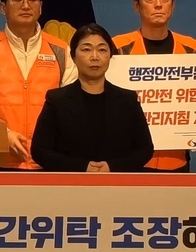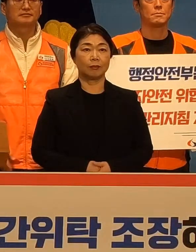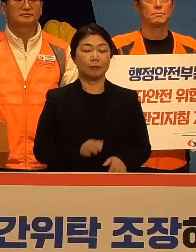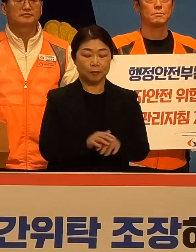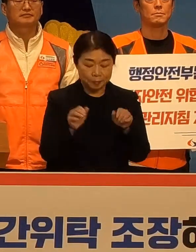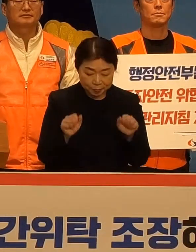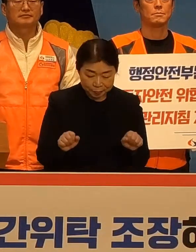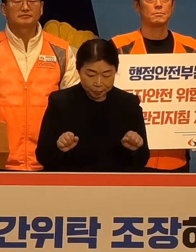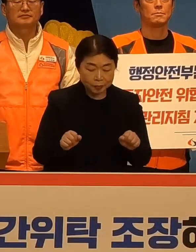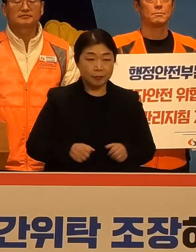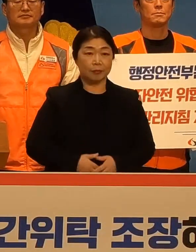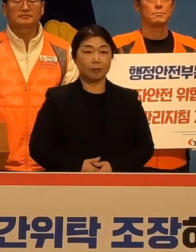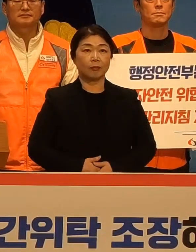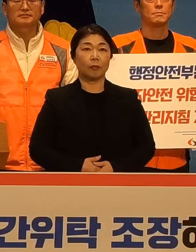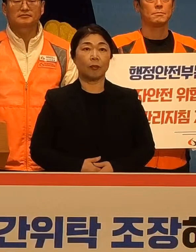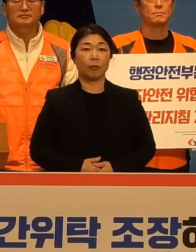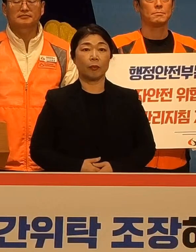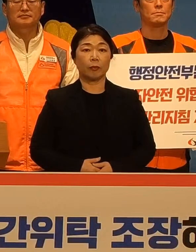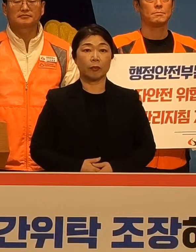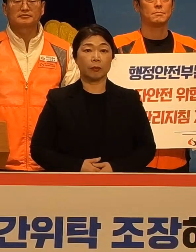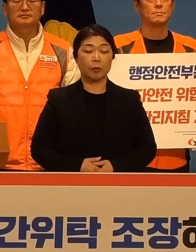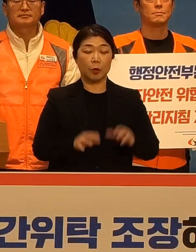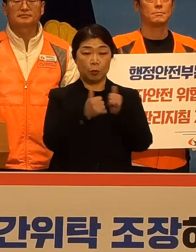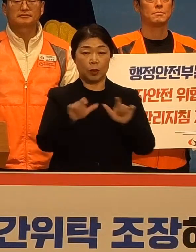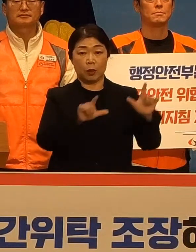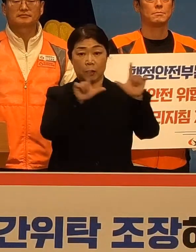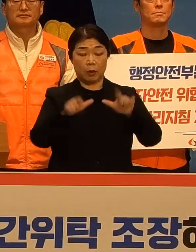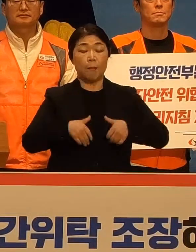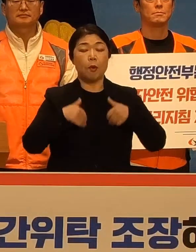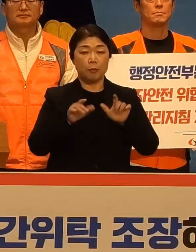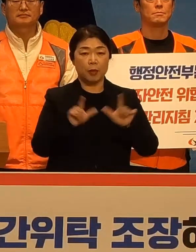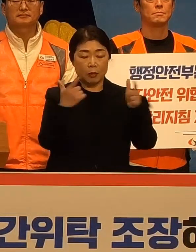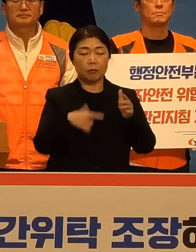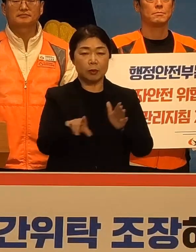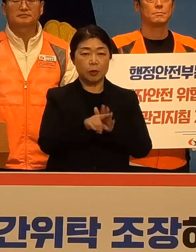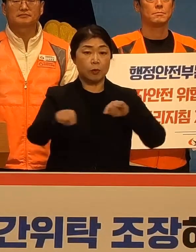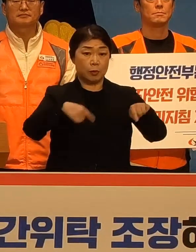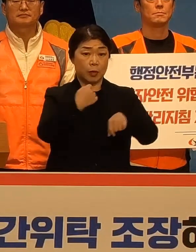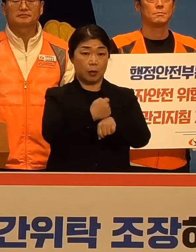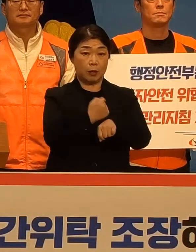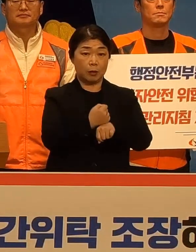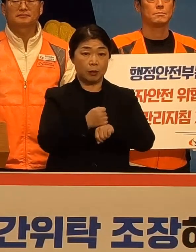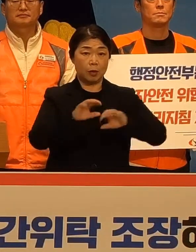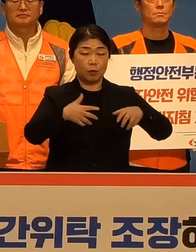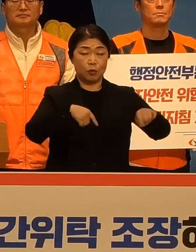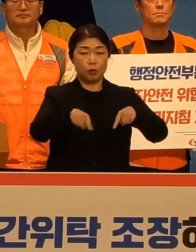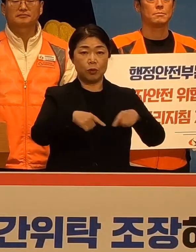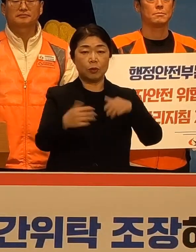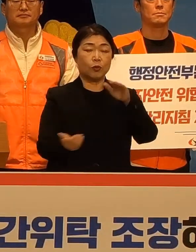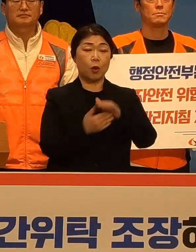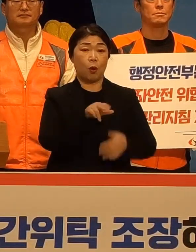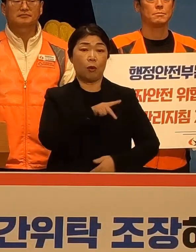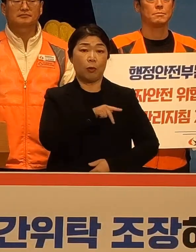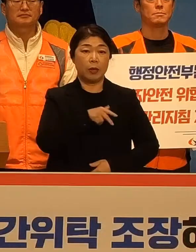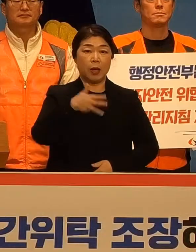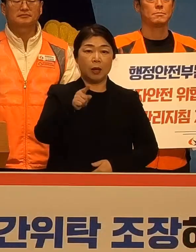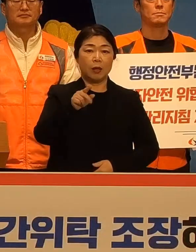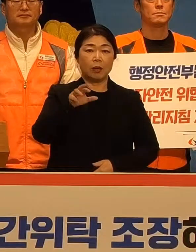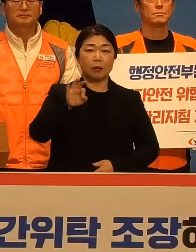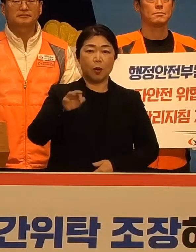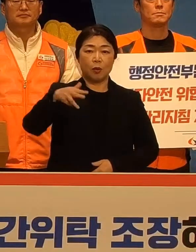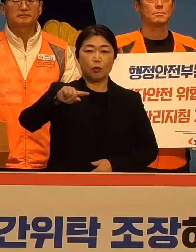네, 안녕하십니까. 민생의 봄날, 국민의 봄날을 위해 정치하는 조국혁신당 최고위원